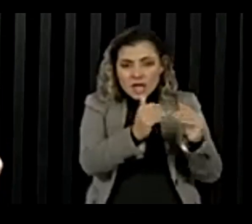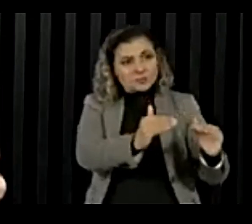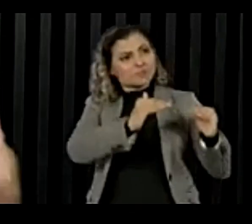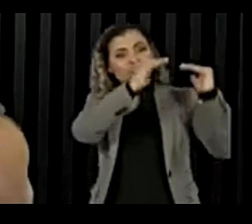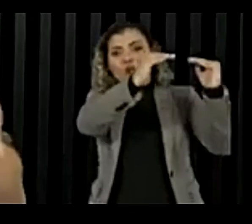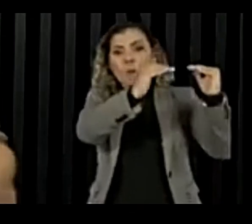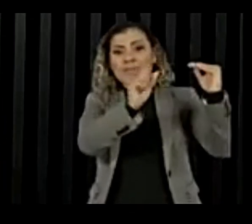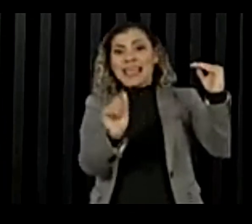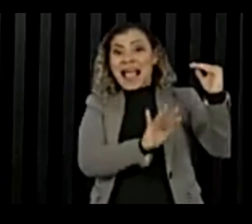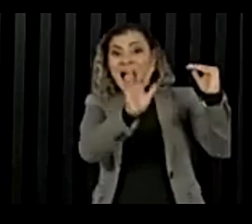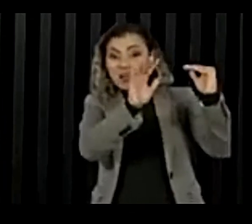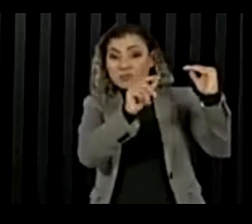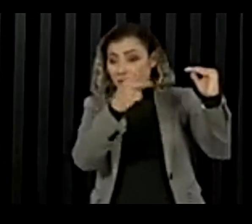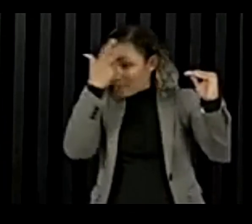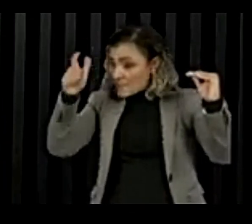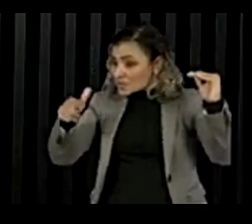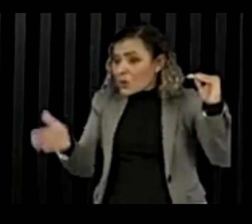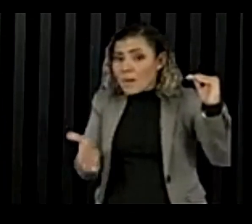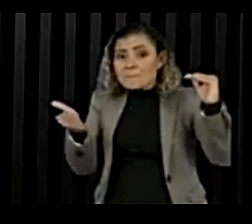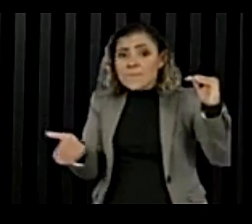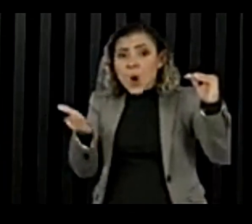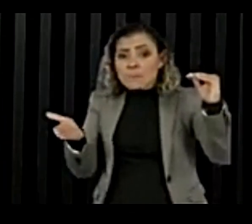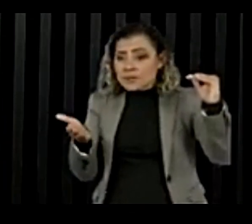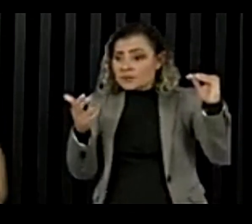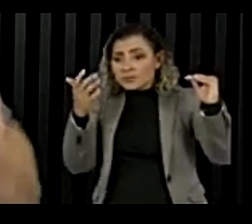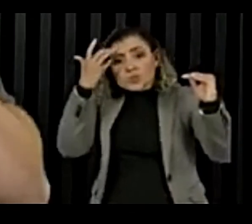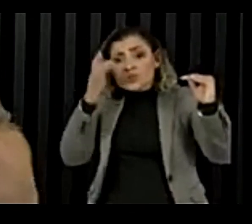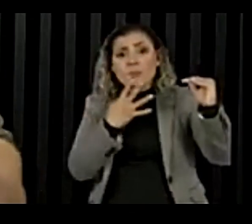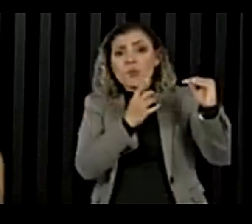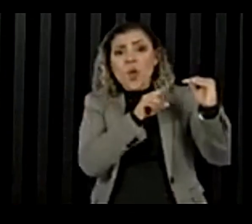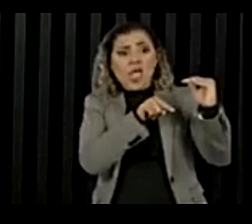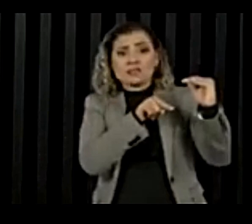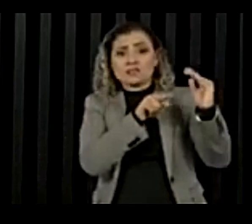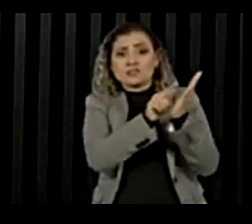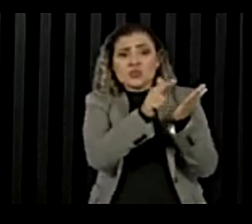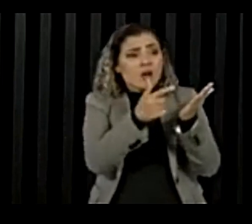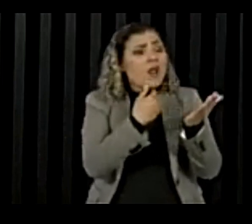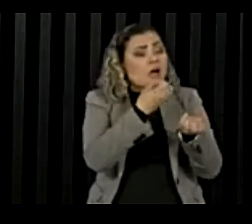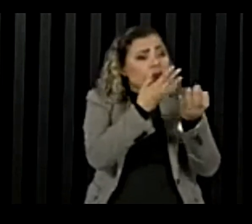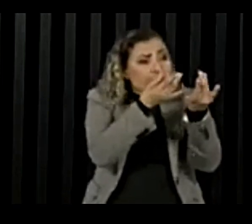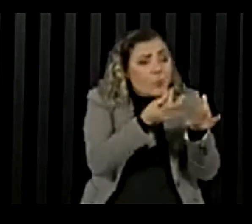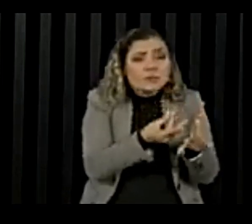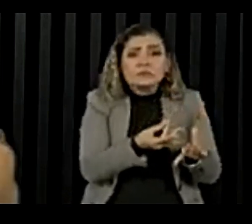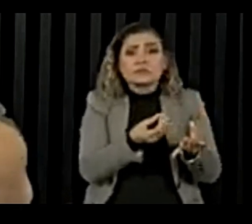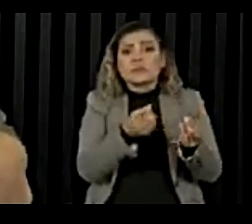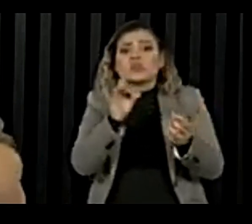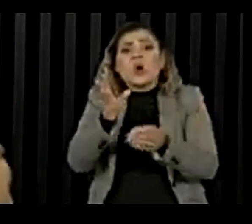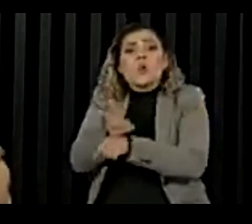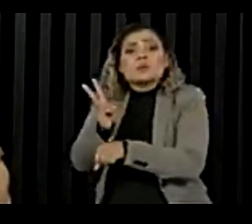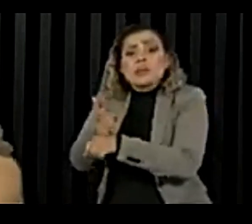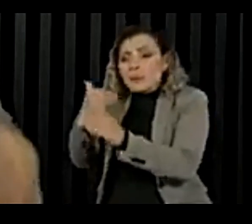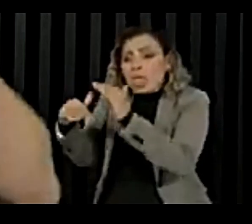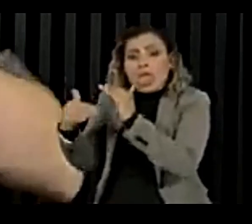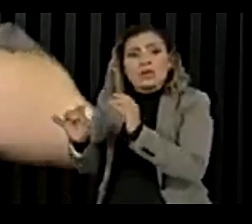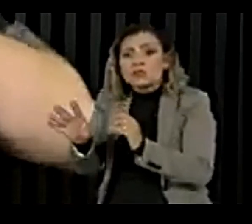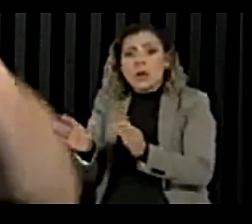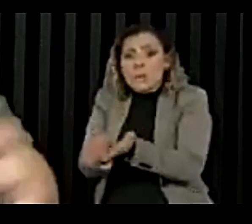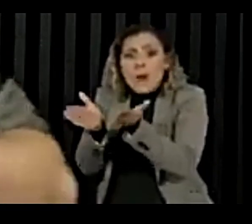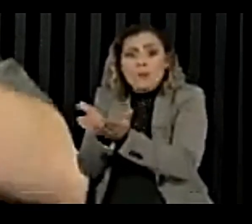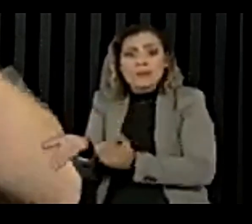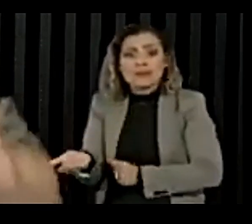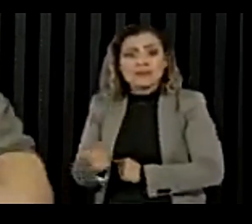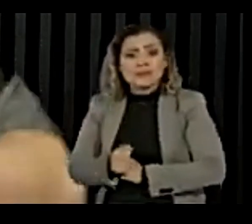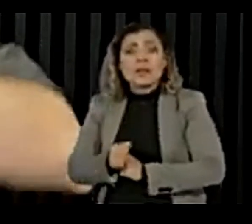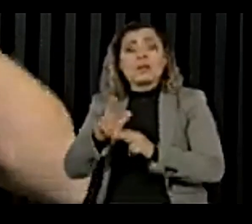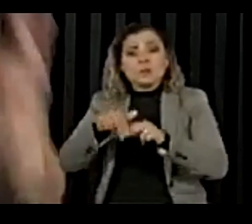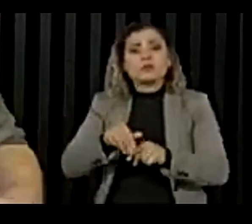de assinar não consegue saber a verdade sobre determinado assunto e só recebe a informação pelo WhatsApp. Então os grandes veículos, a